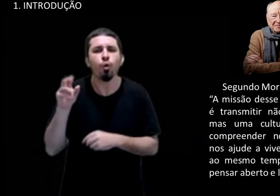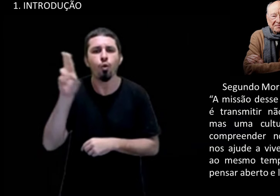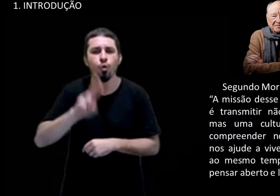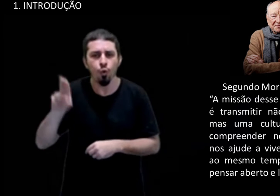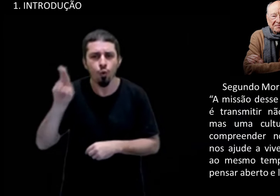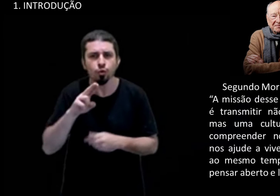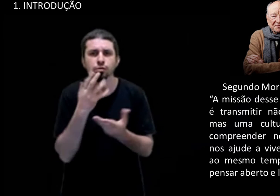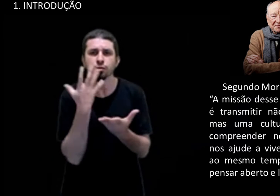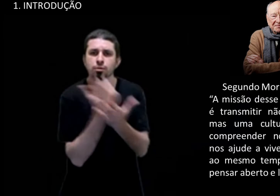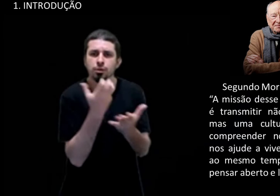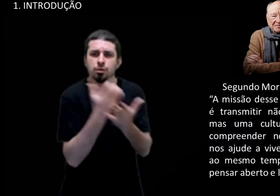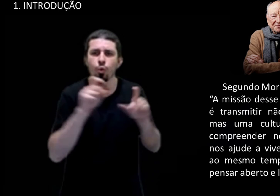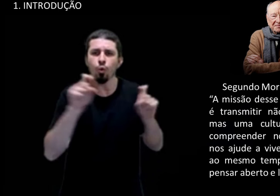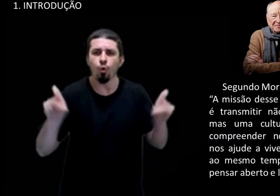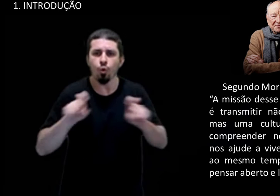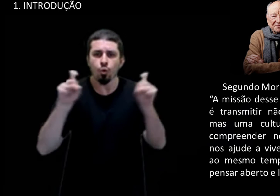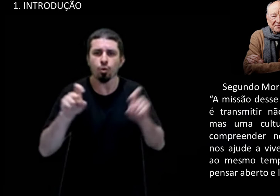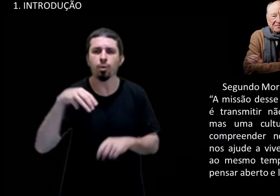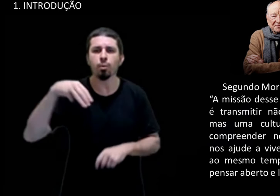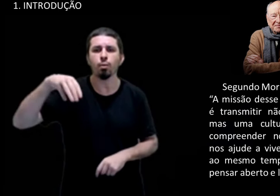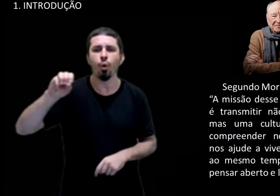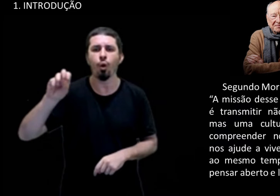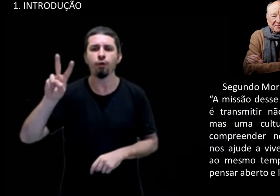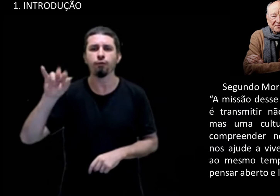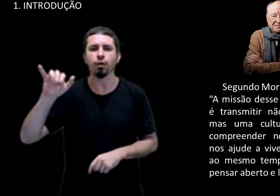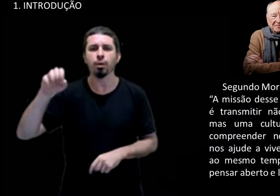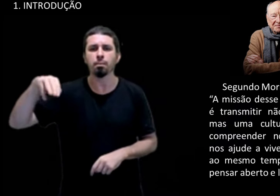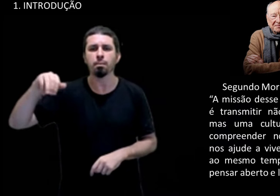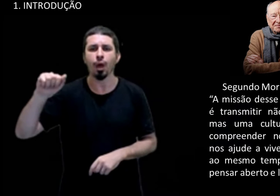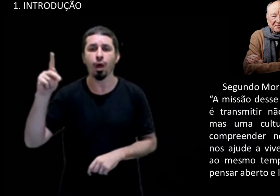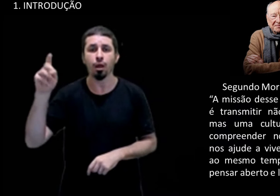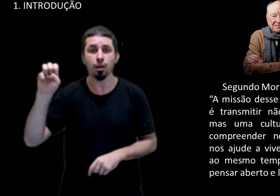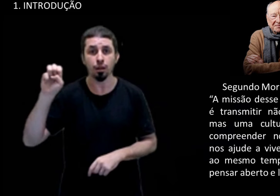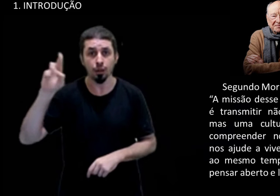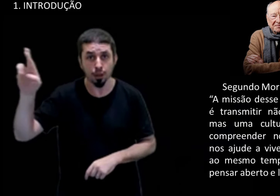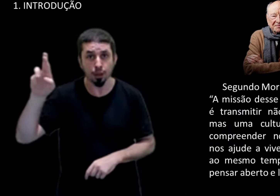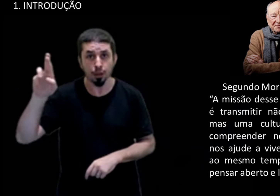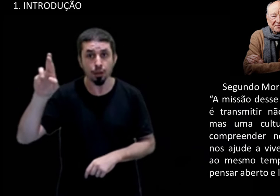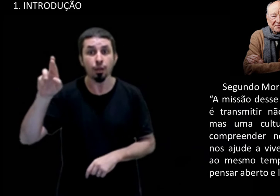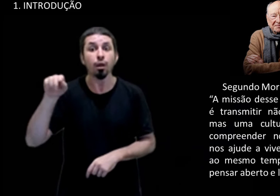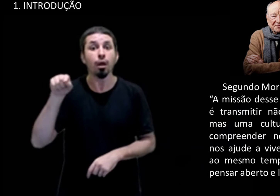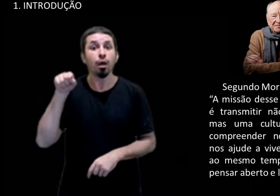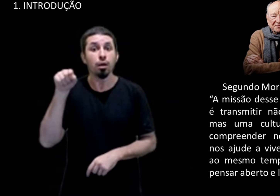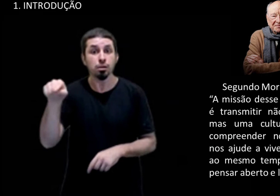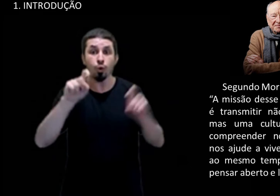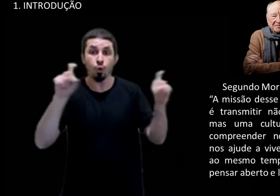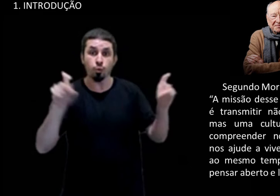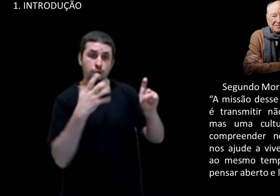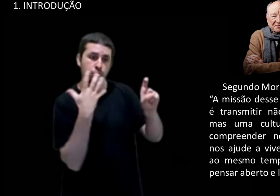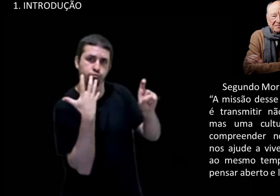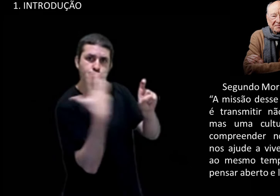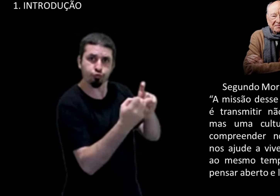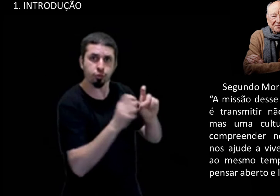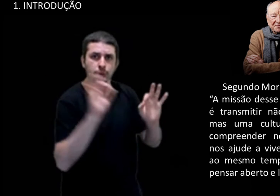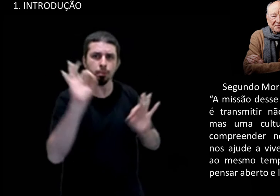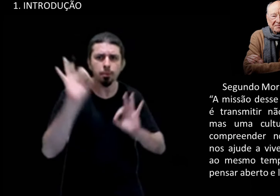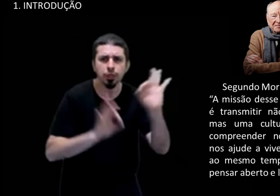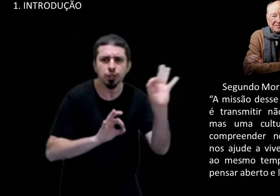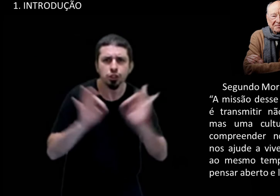do aplicativo Windows Movie Maker como ferramenta na construção de projetos de aprendizagem e que, posteriormente, podem